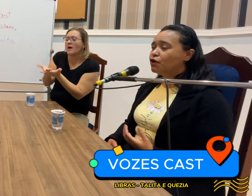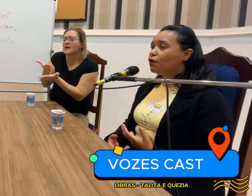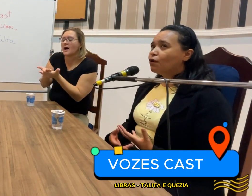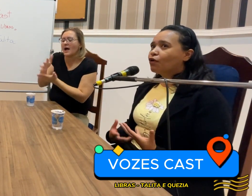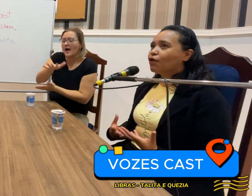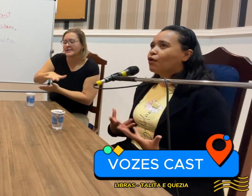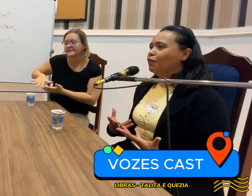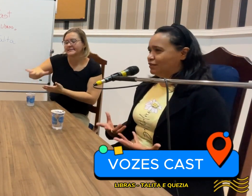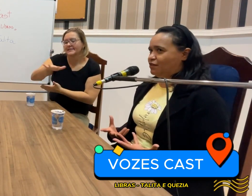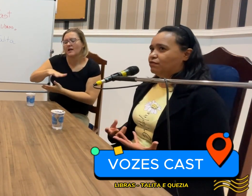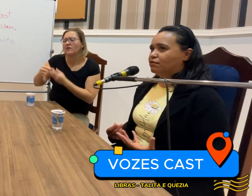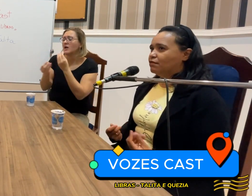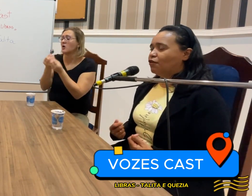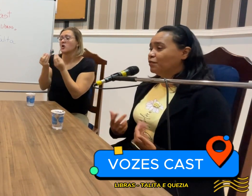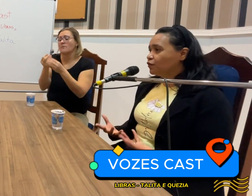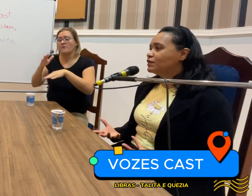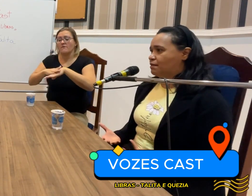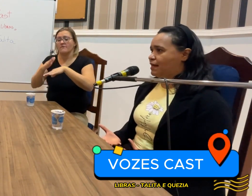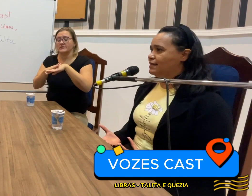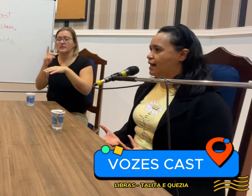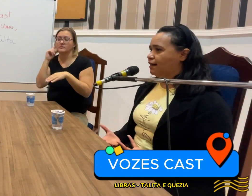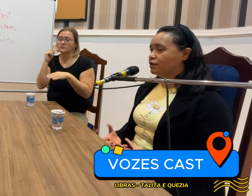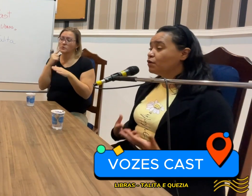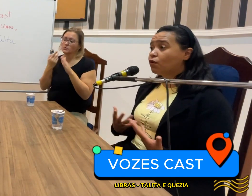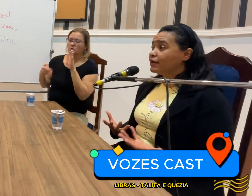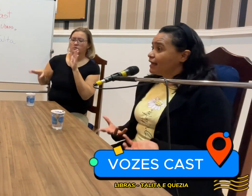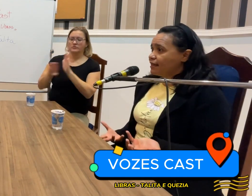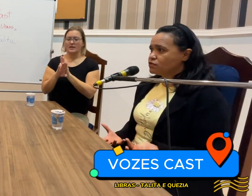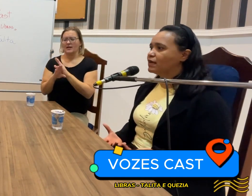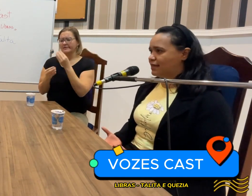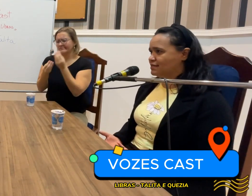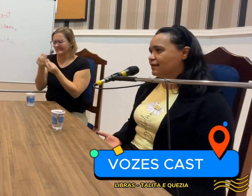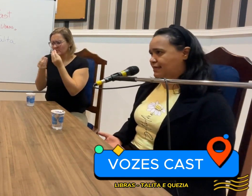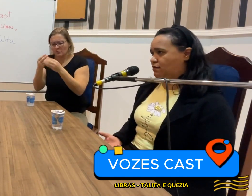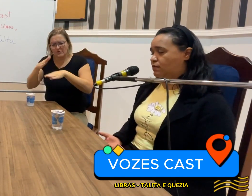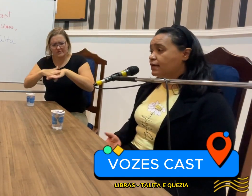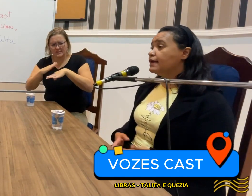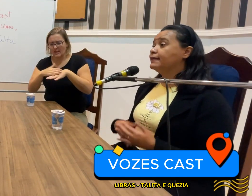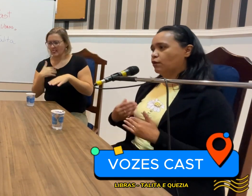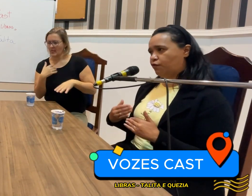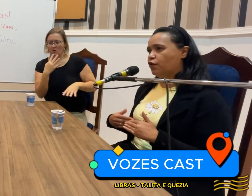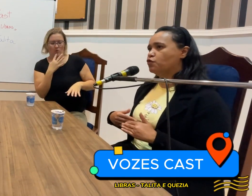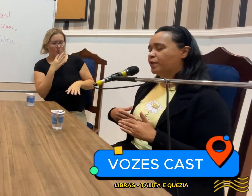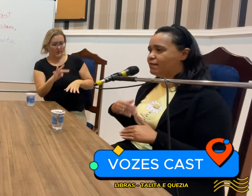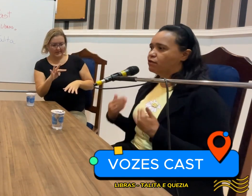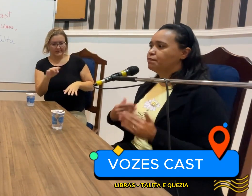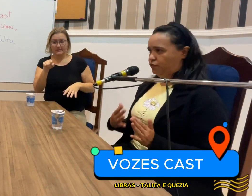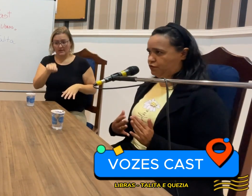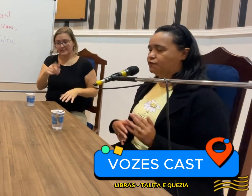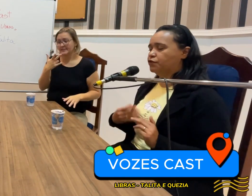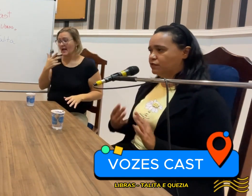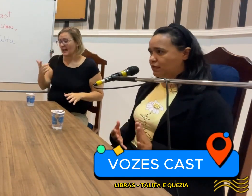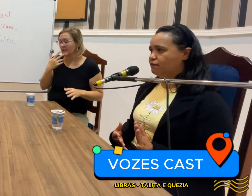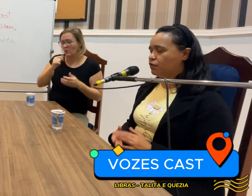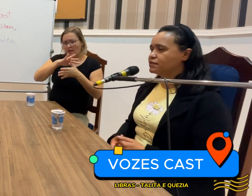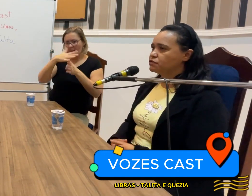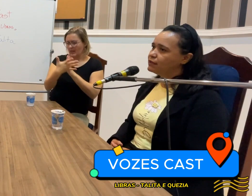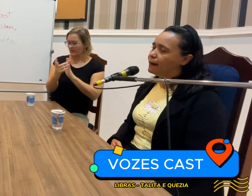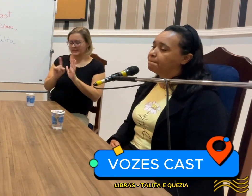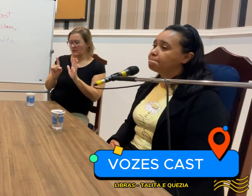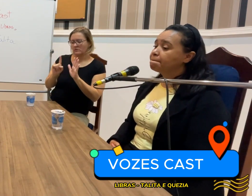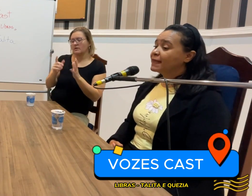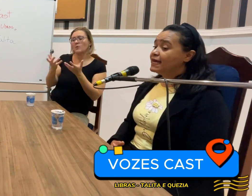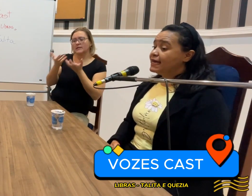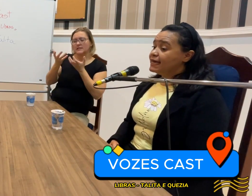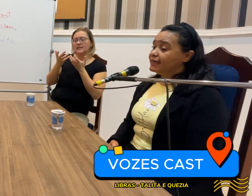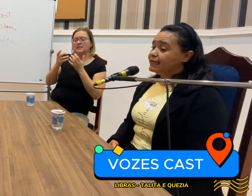surdo, como que eu vou trabalhar? Eu não conheço essa língua. Sim. Então foi o primeiro impulso, foi o que me levou a